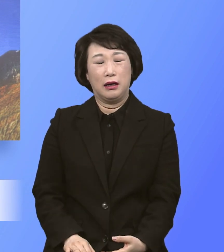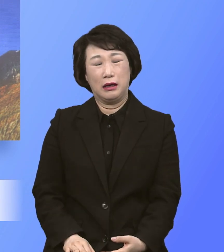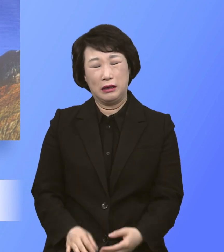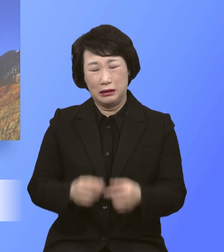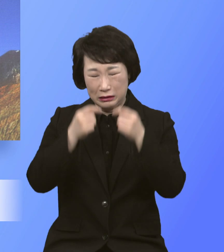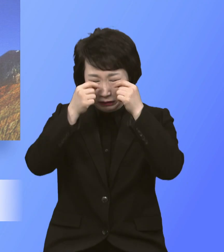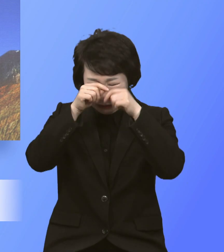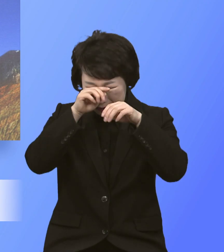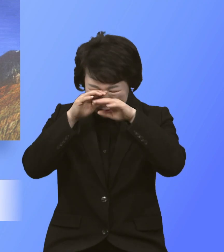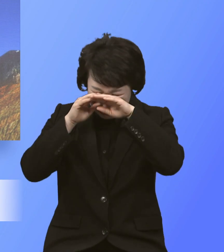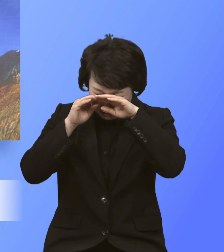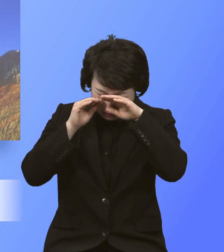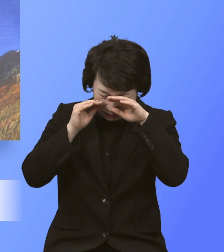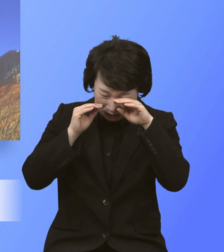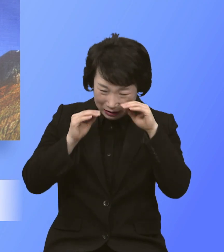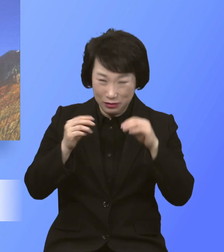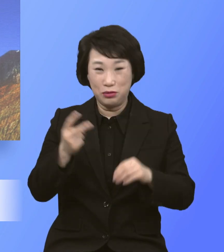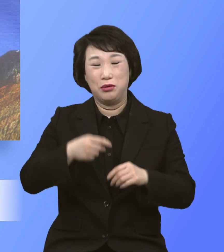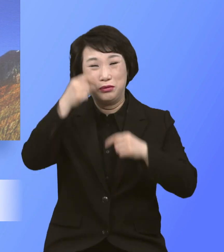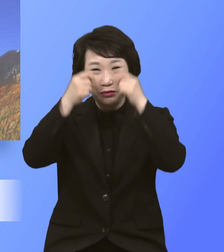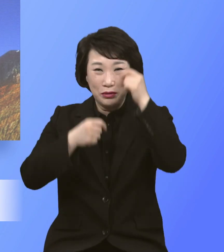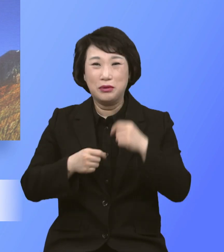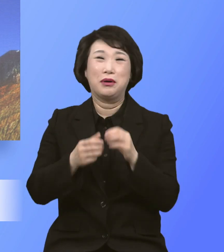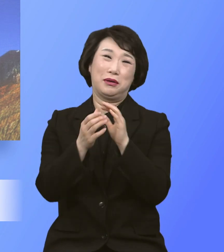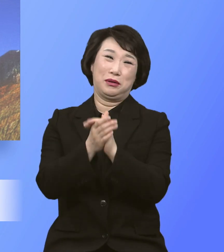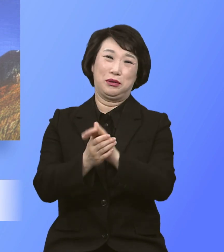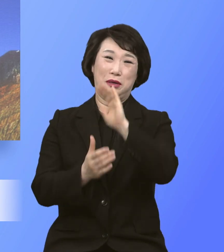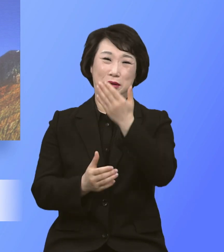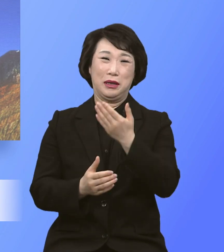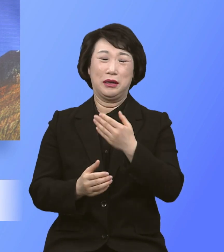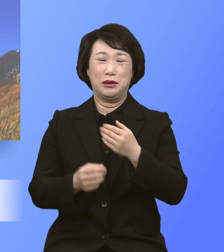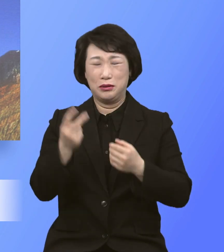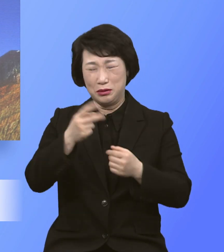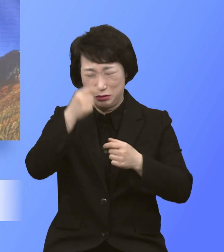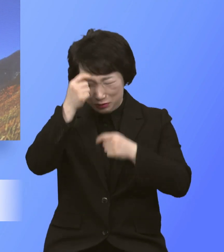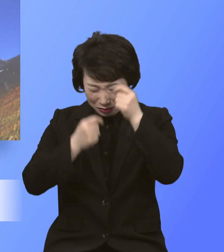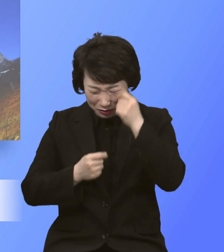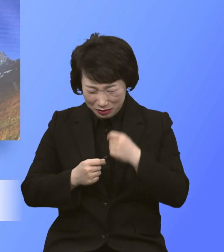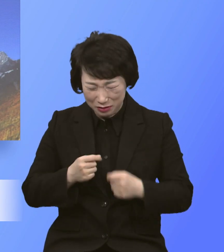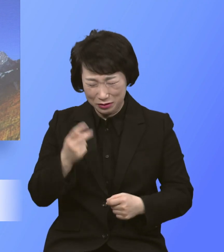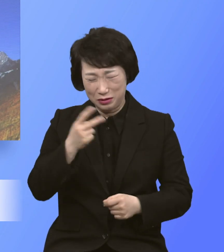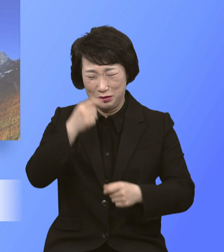눈물을 또 닦아도 또 울고 또 울고 또 울고